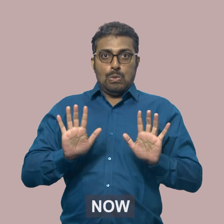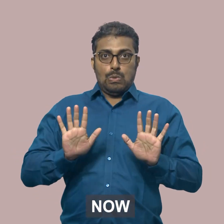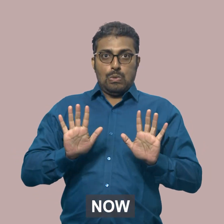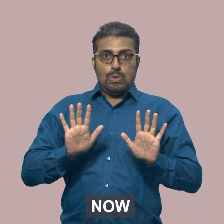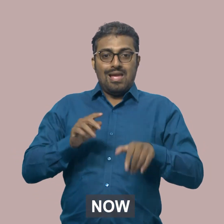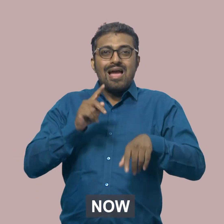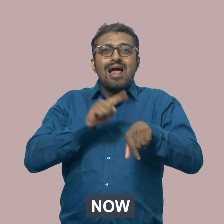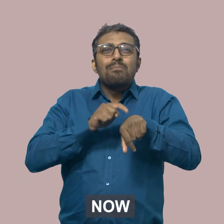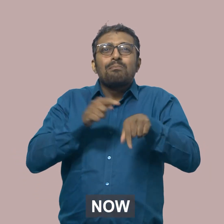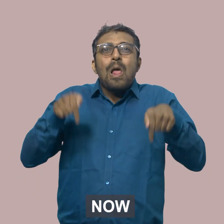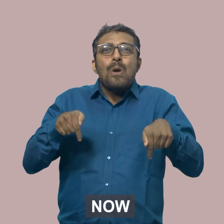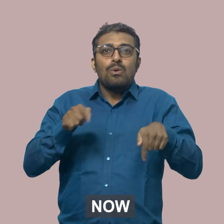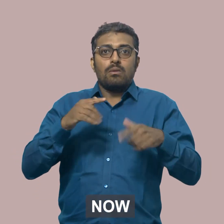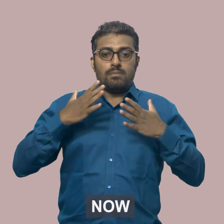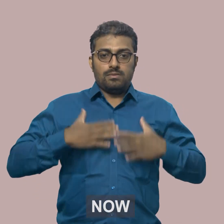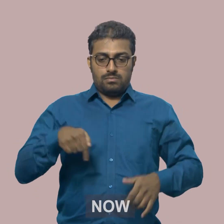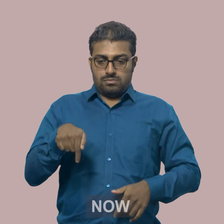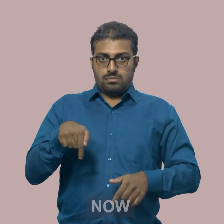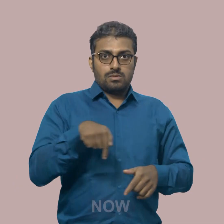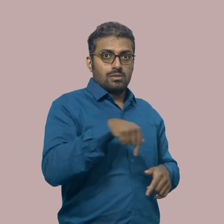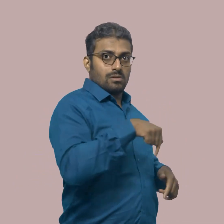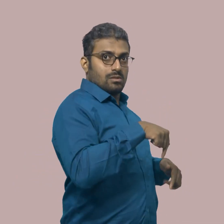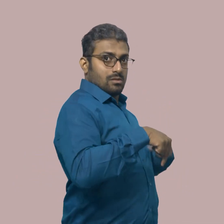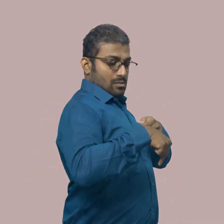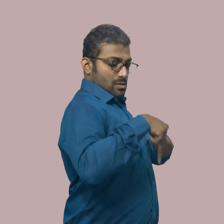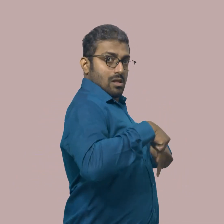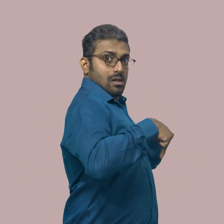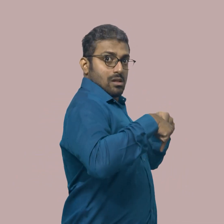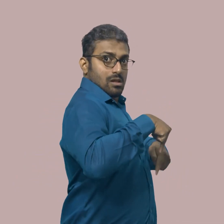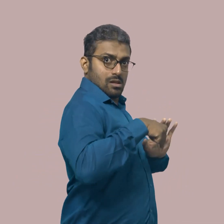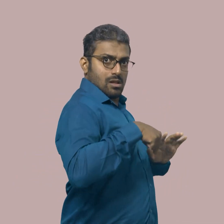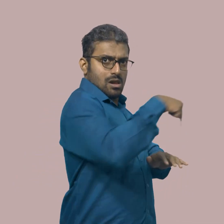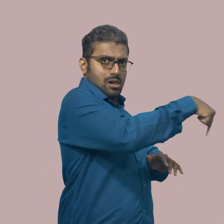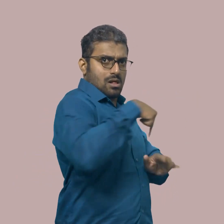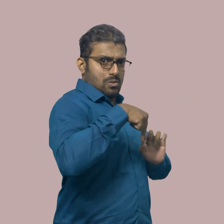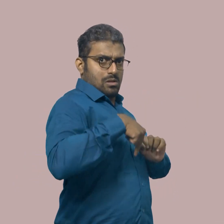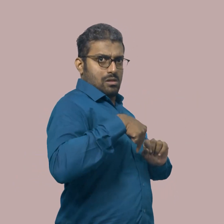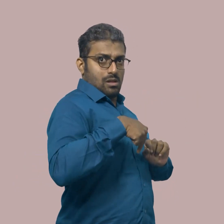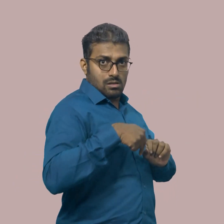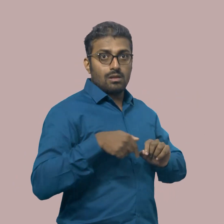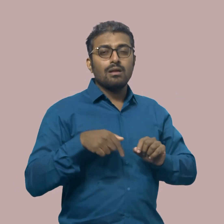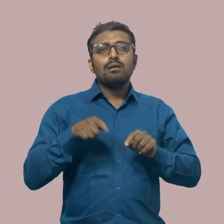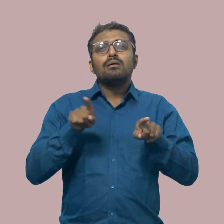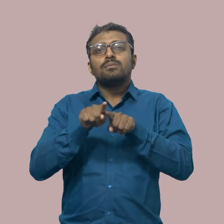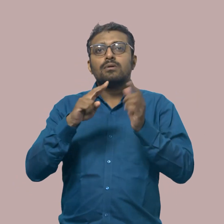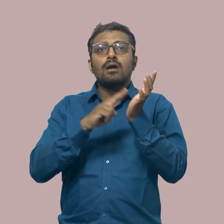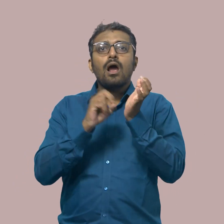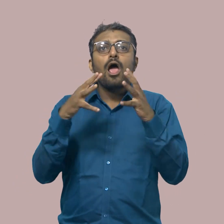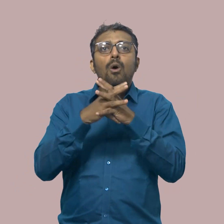sign related to the present time are made right in front of the body. सो